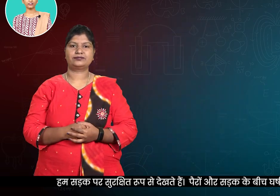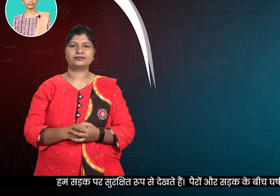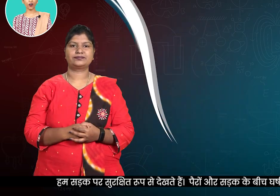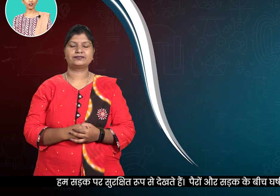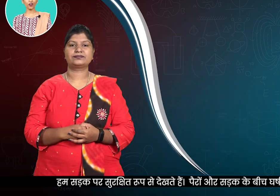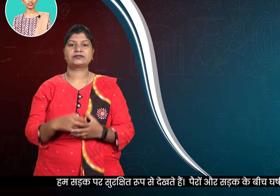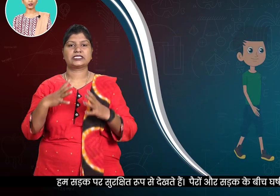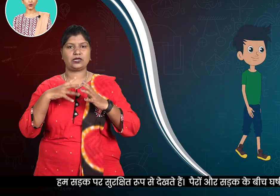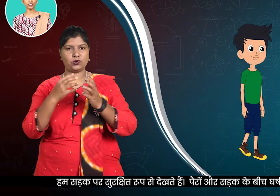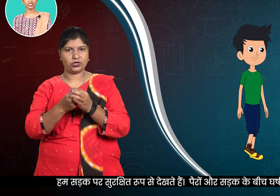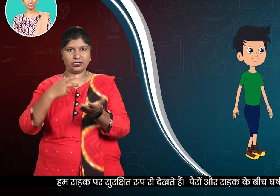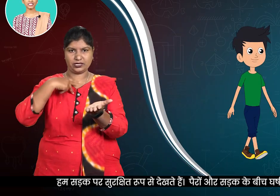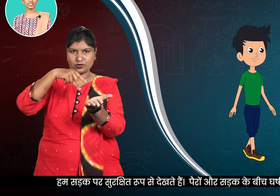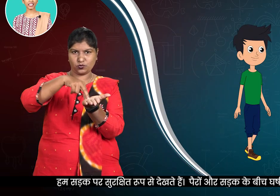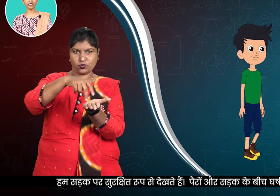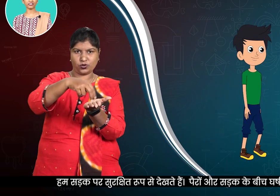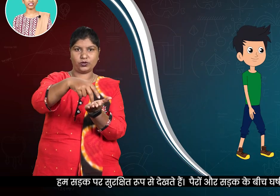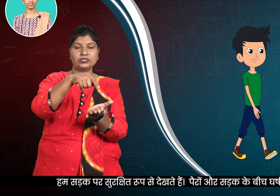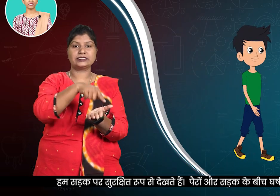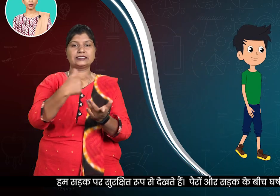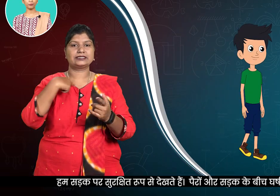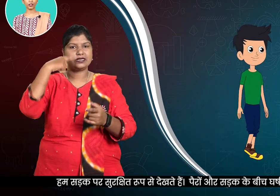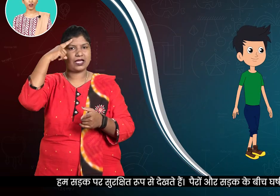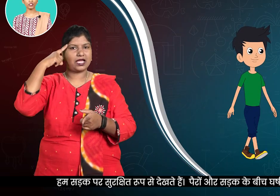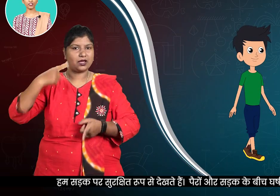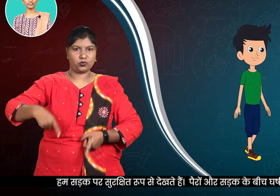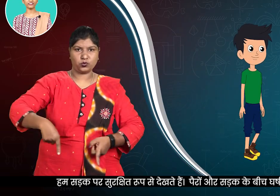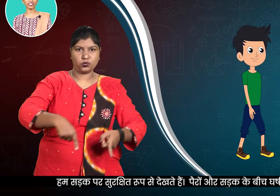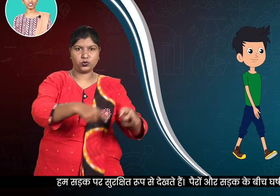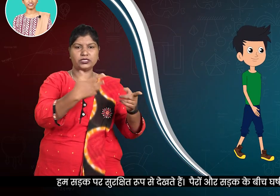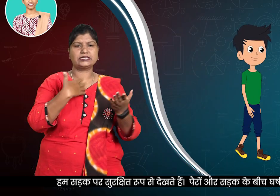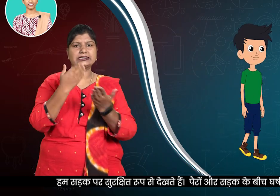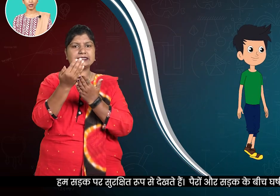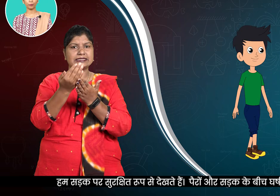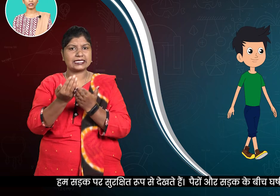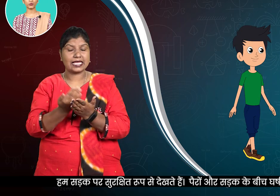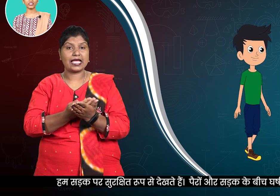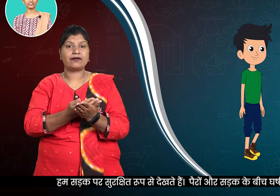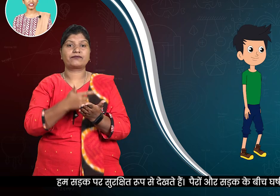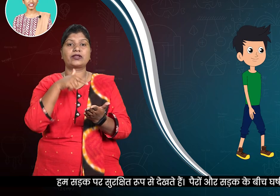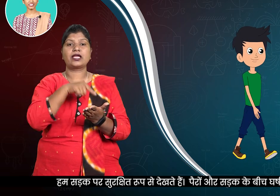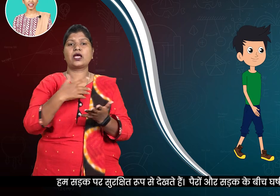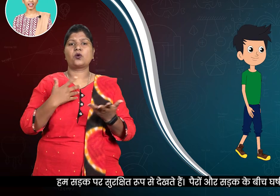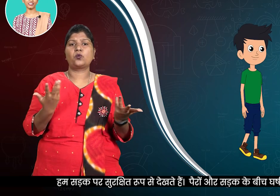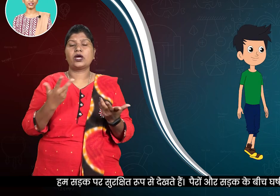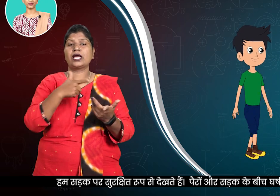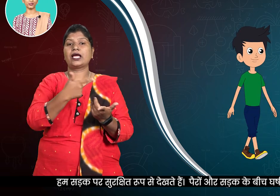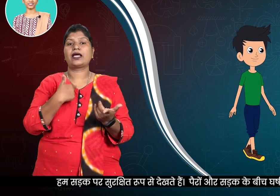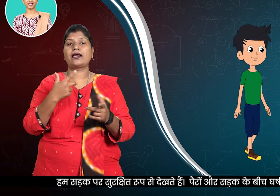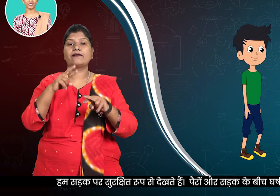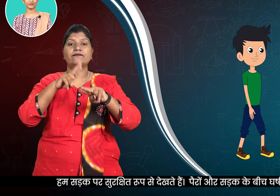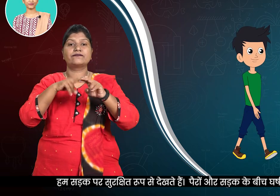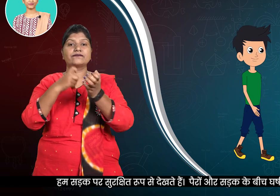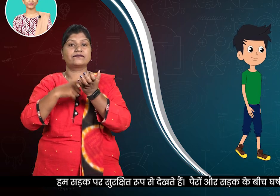हम सडक पर सुरक्षित रूप से चल सकते हैं पैरो और सडक के बीच के घर्षन के कारण